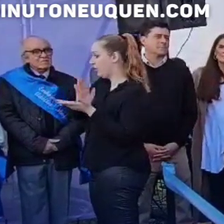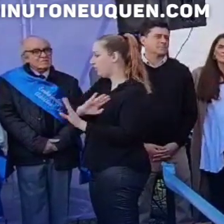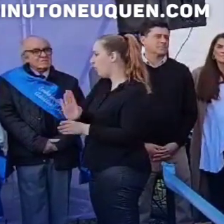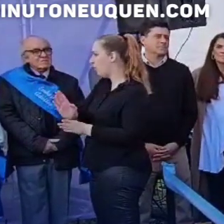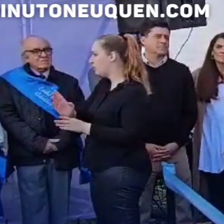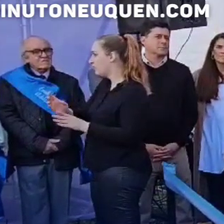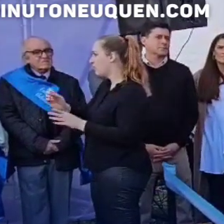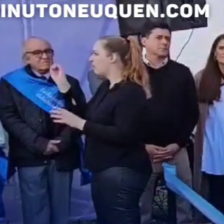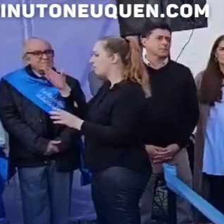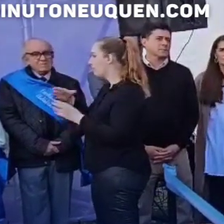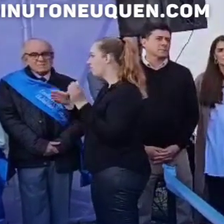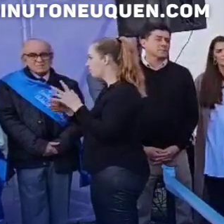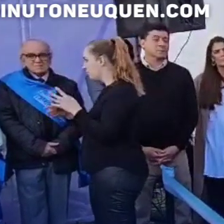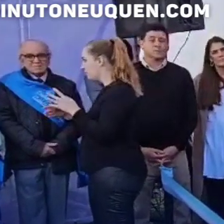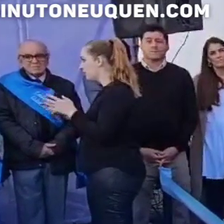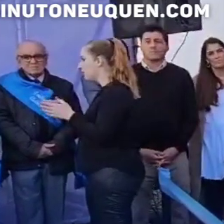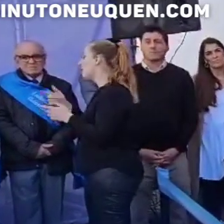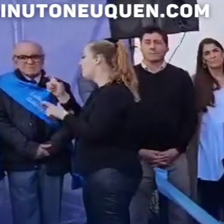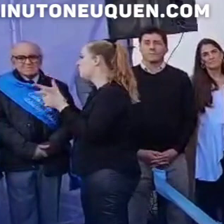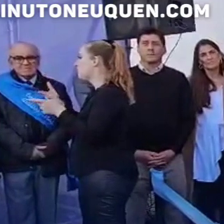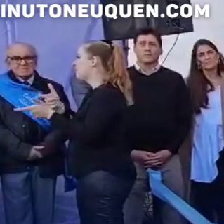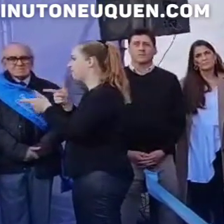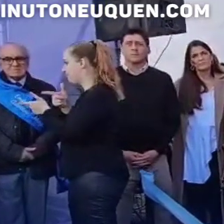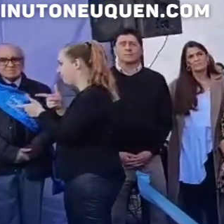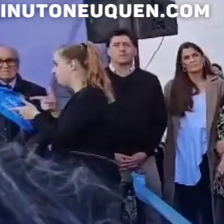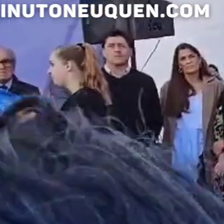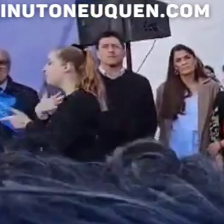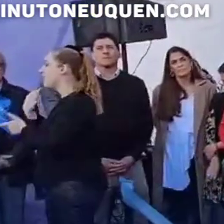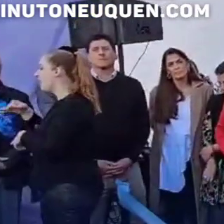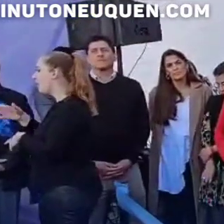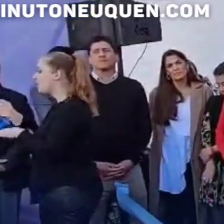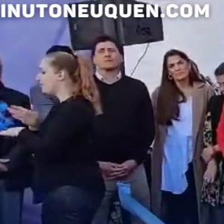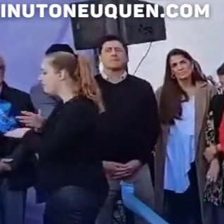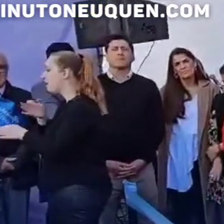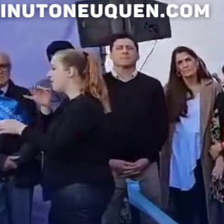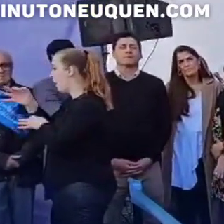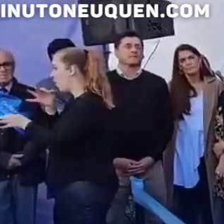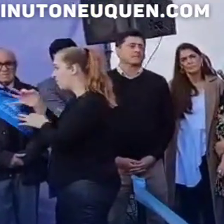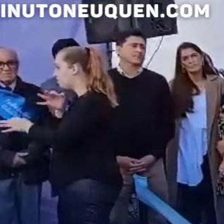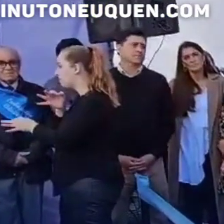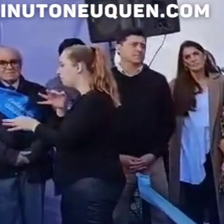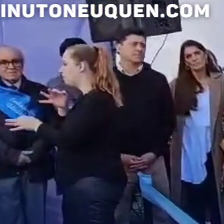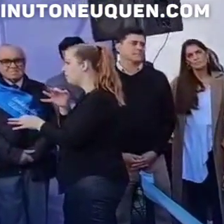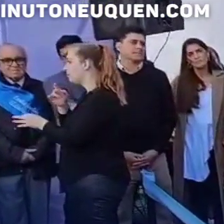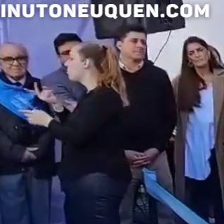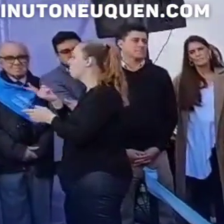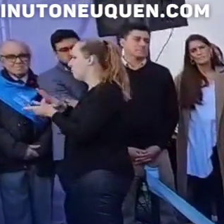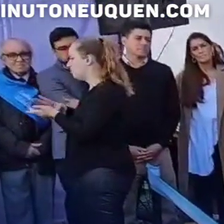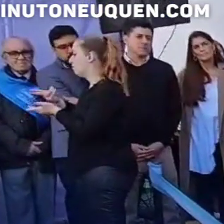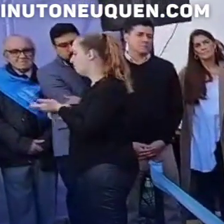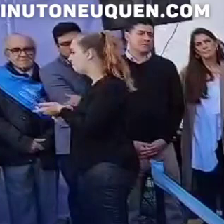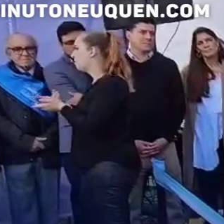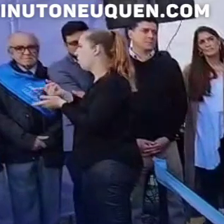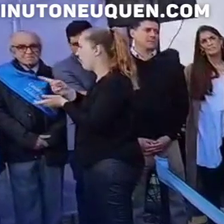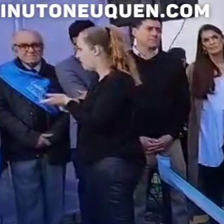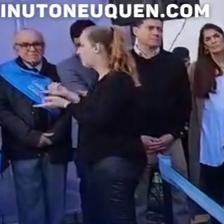ni bombardeando derechos, ni matando gente, sino con un diálogo en el cual una y otra vez